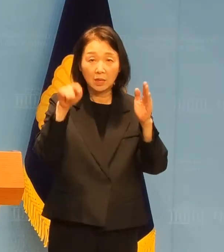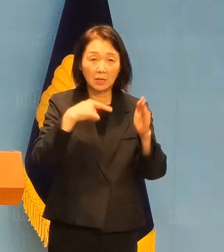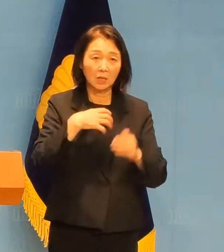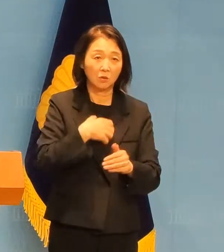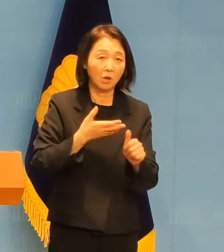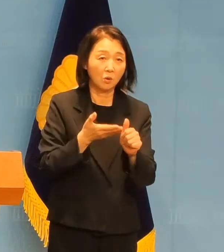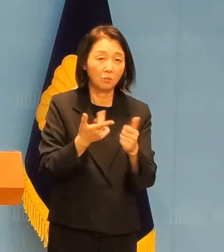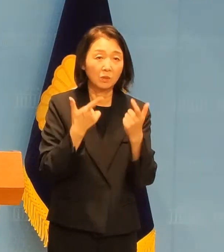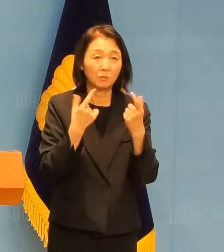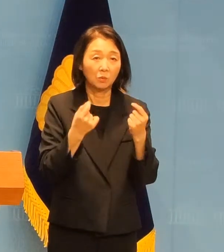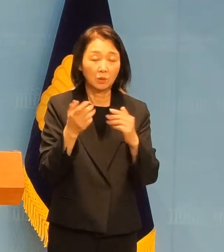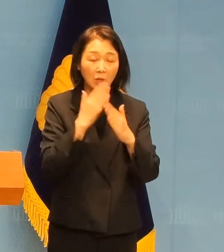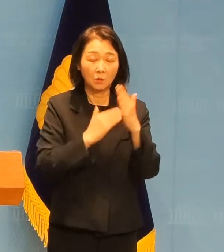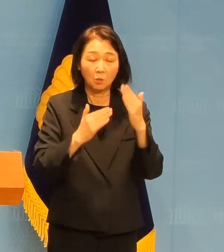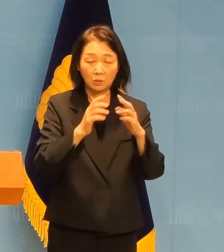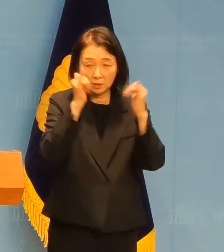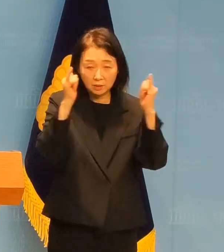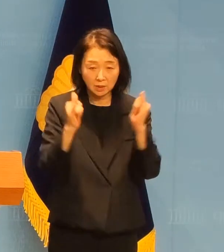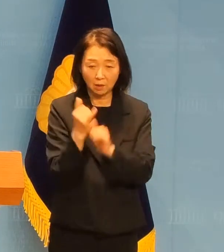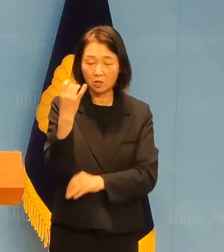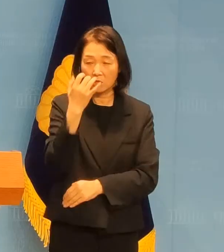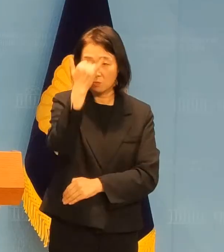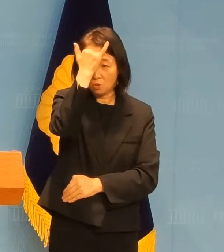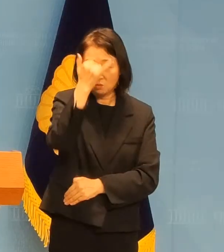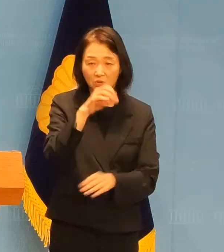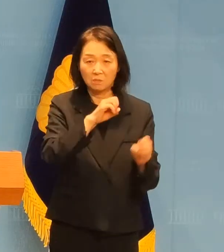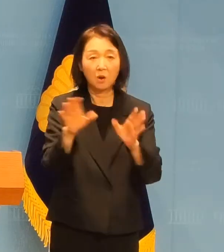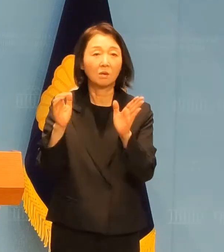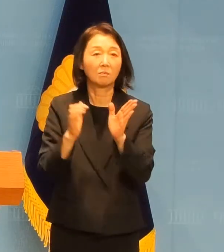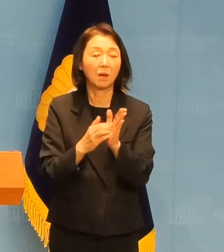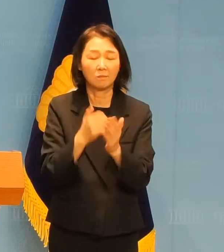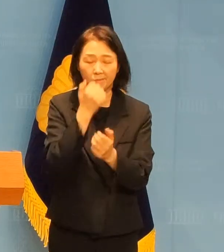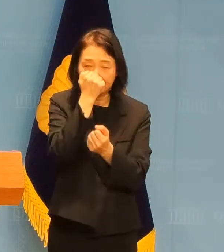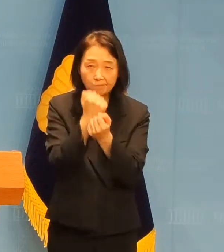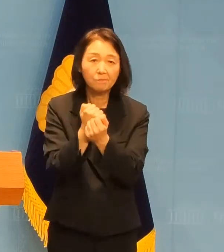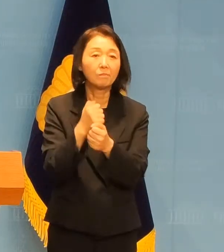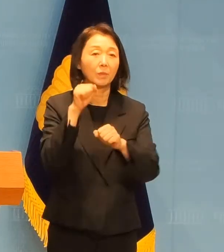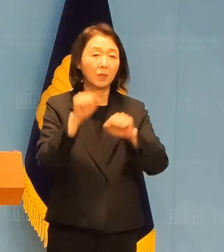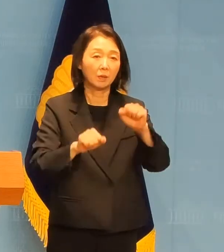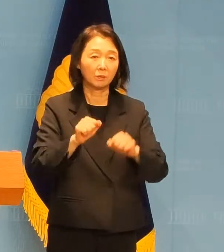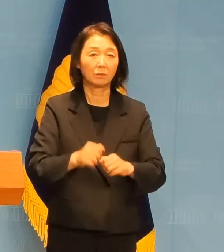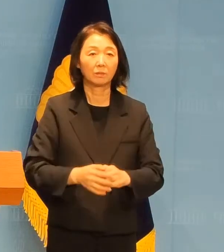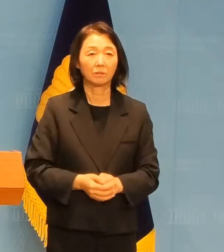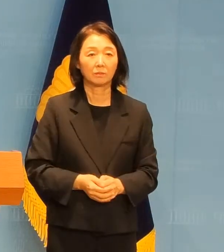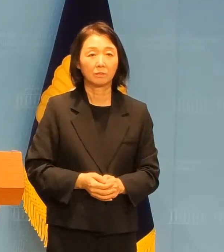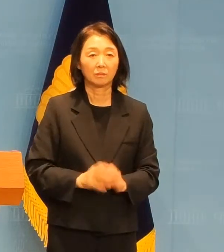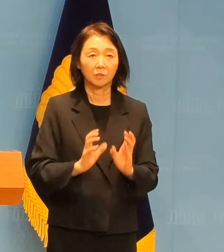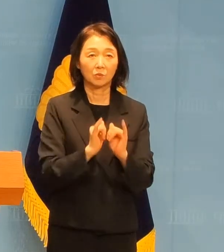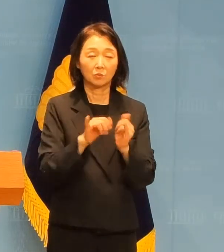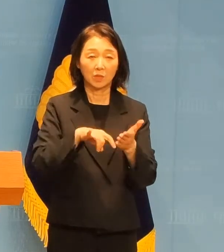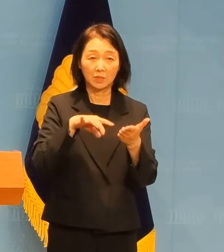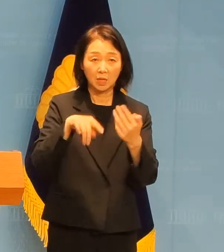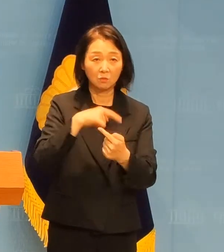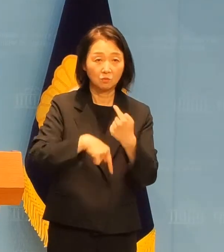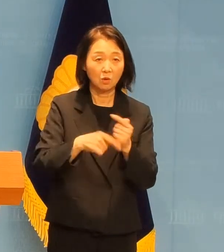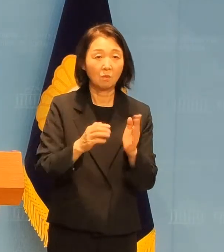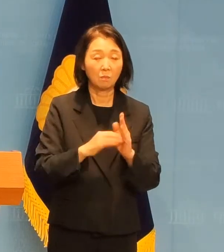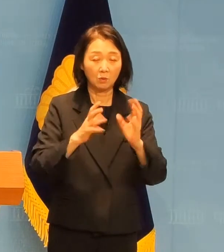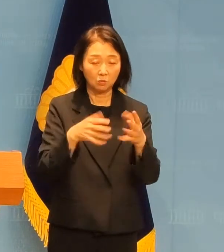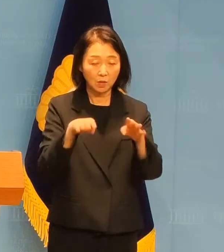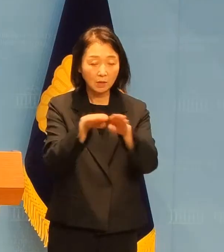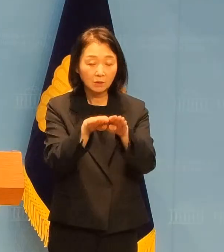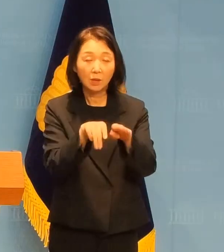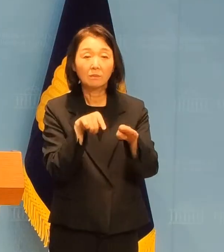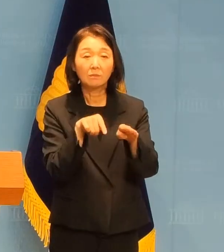괴롭힘이자 공직사회의 기본 윤리를 저버린 파렴치한 행위입니다. 국민의 세금으로 운영되는